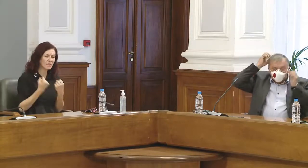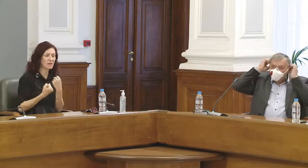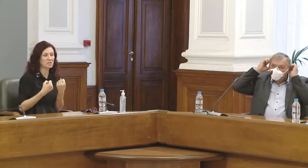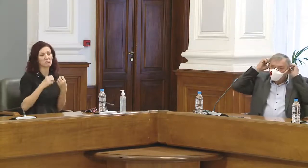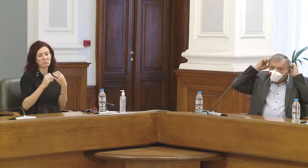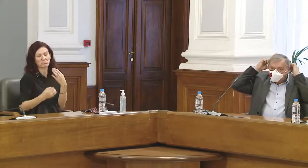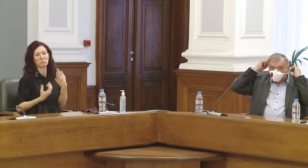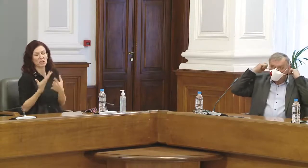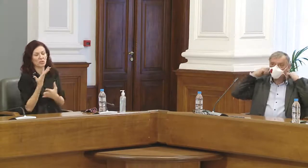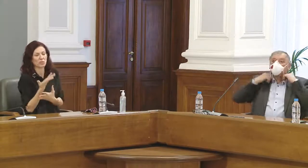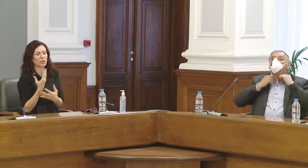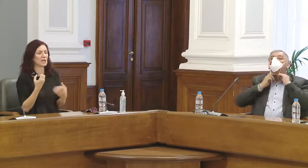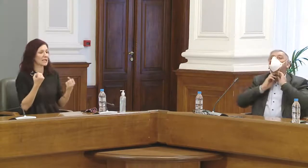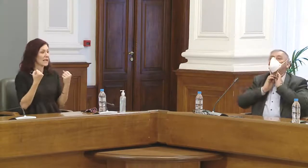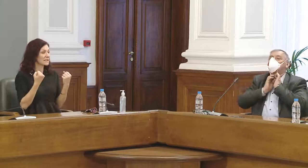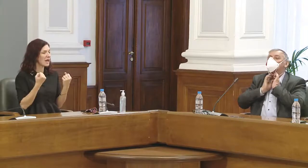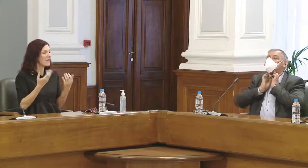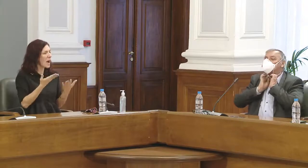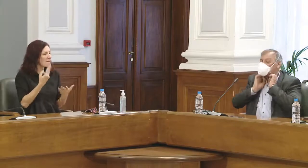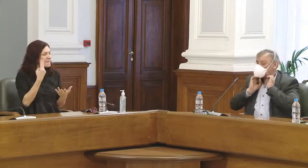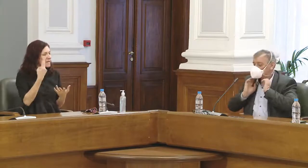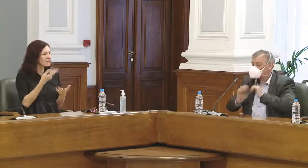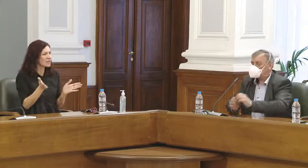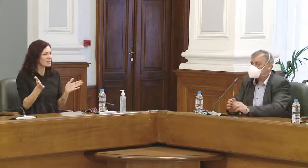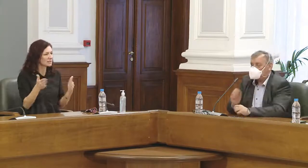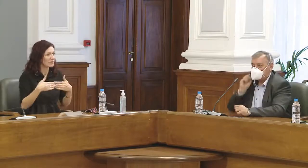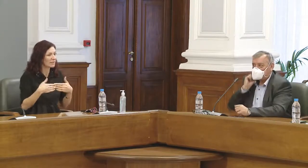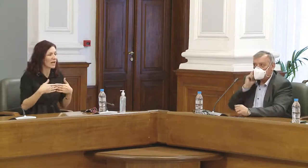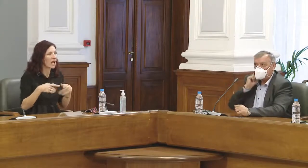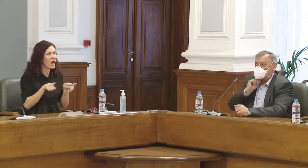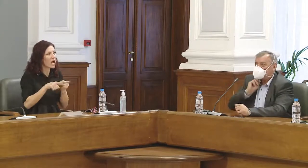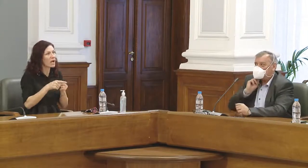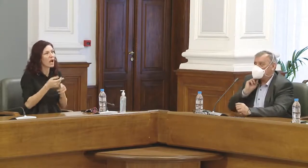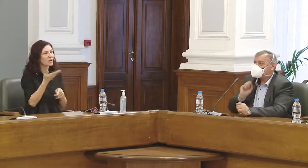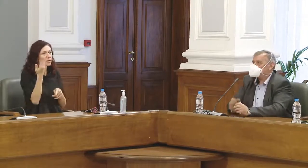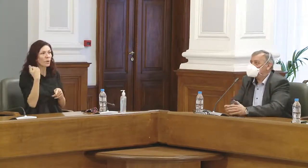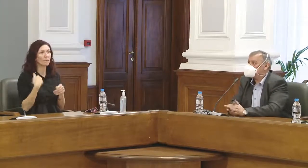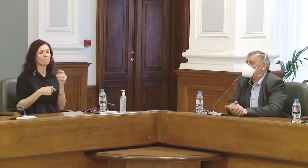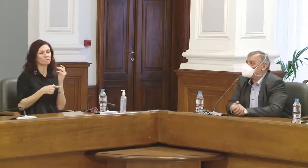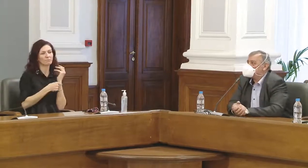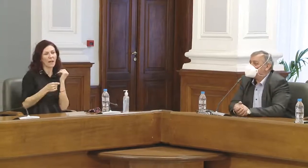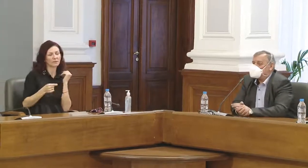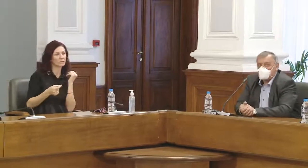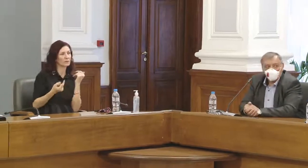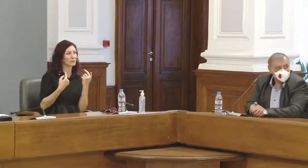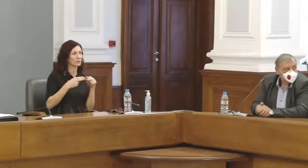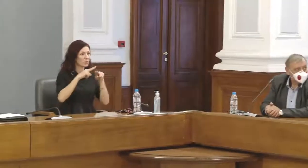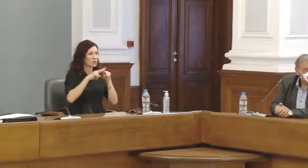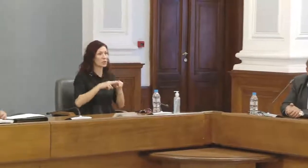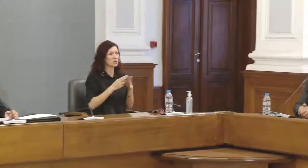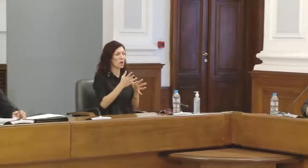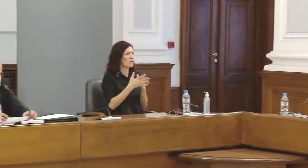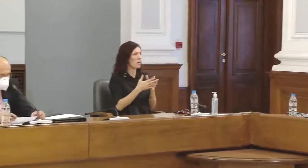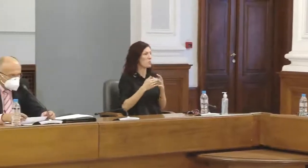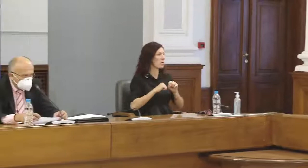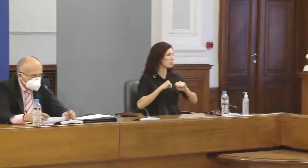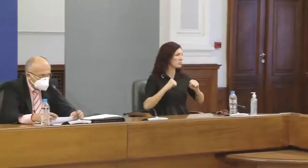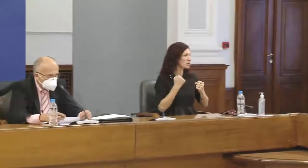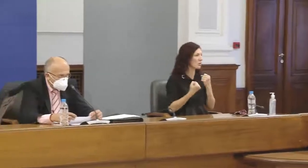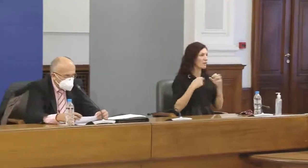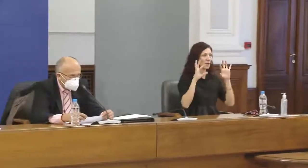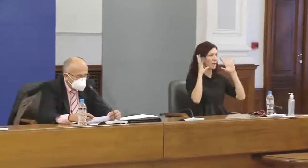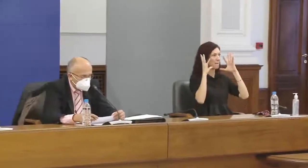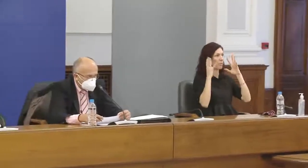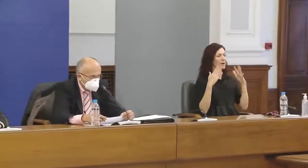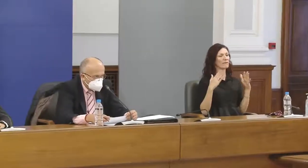отбеляза професор Кантарджиев. Предвиждате ли отново да ги затваряте, както беше през март месец, или нека да оставим хората да не се побъркат